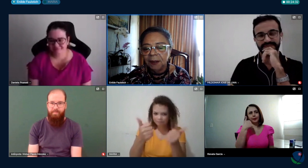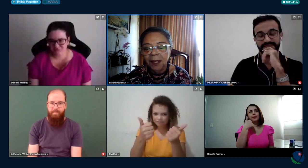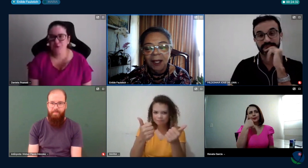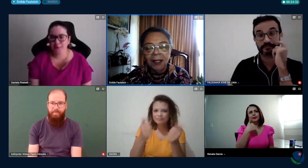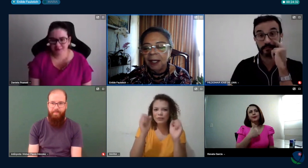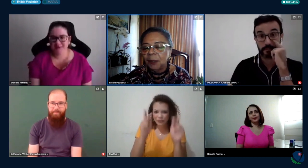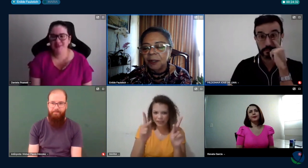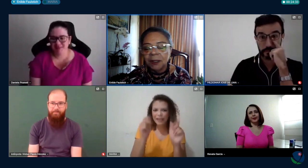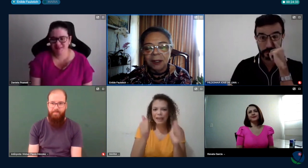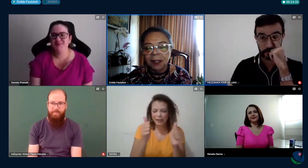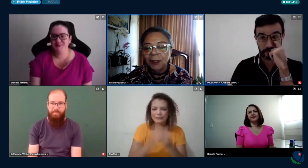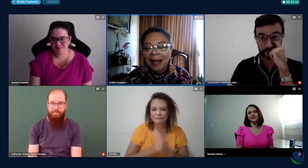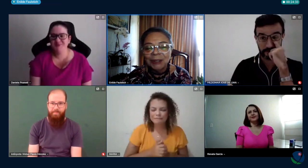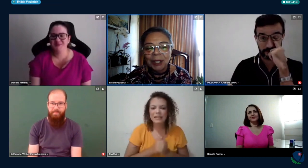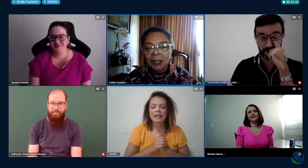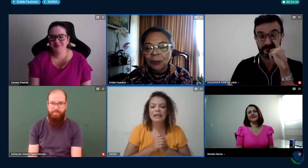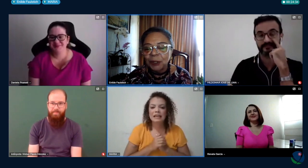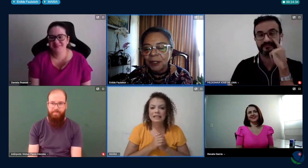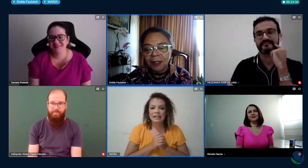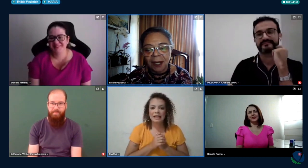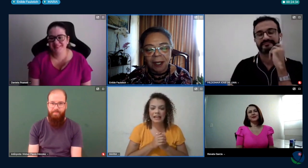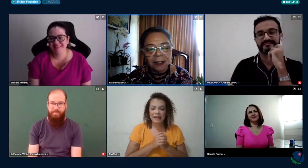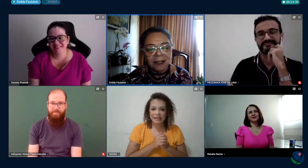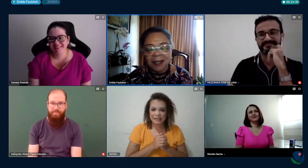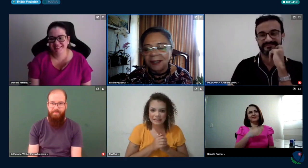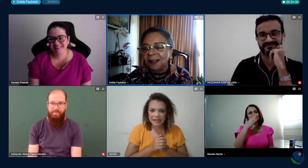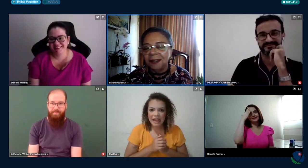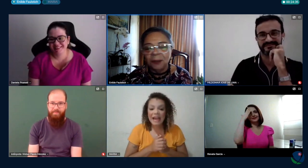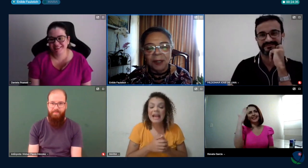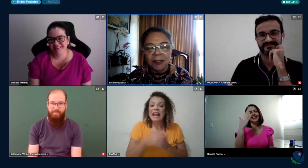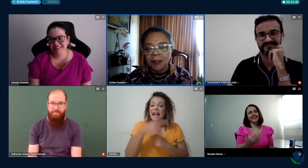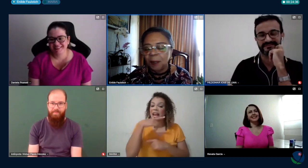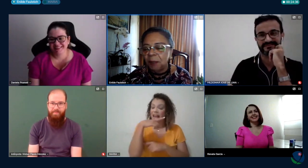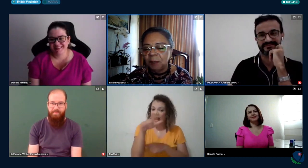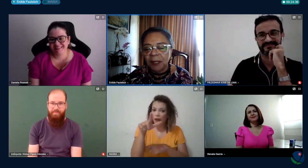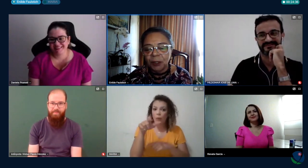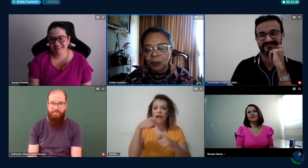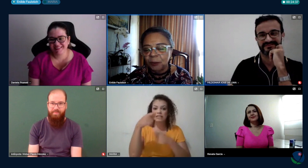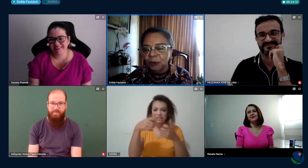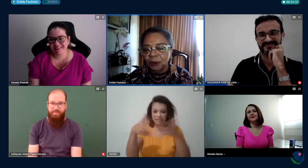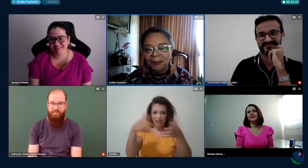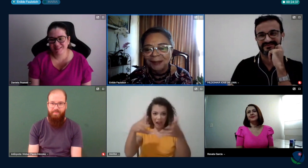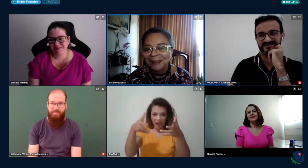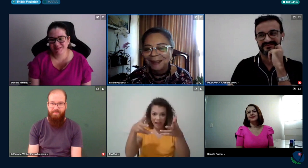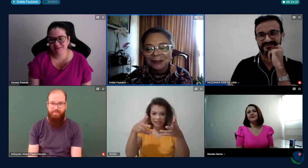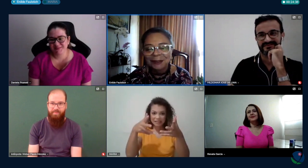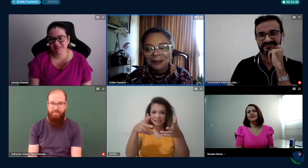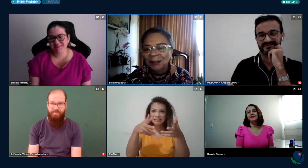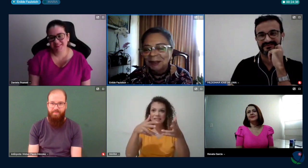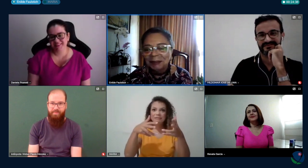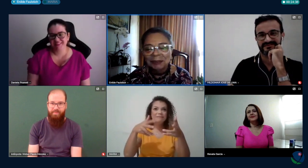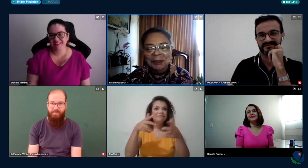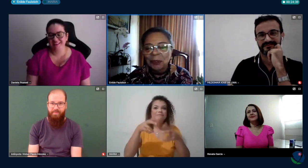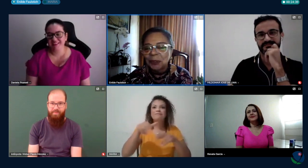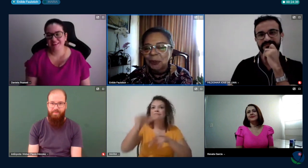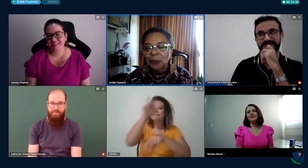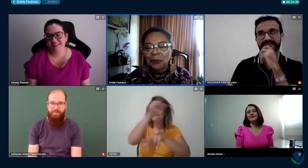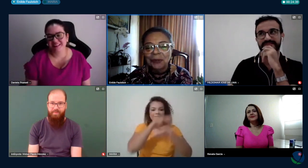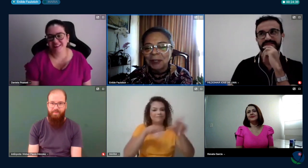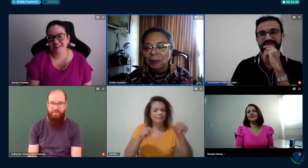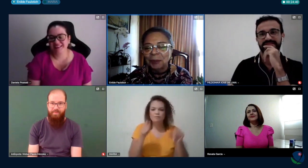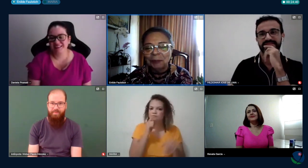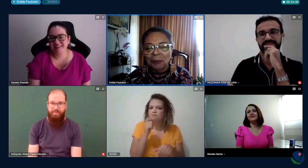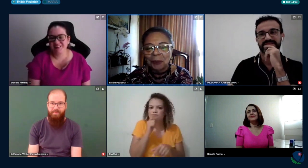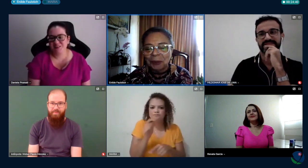Ah, e a língua de sinais... As línguas de sinais ainda não recebem empréstimos, não é? Porque os